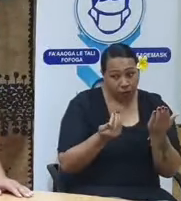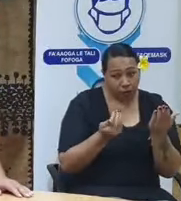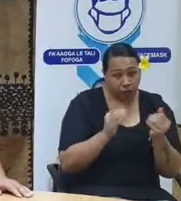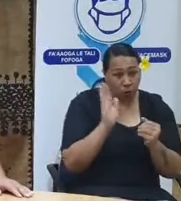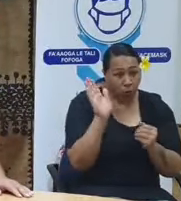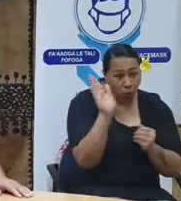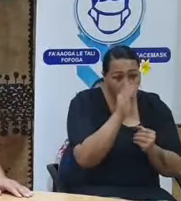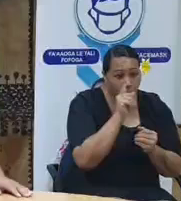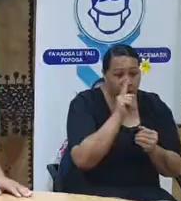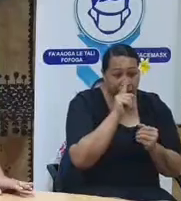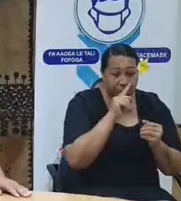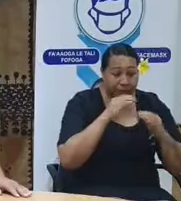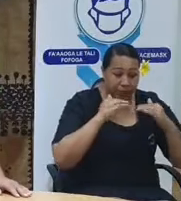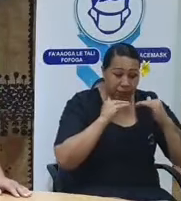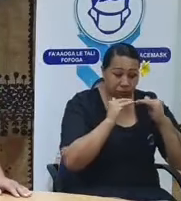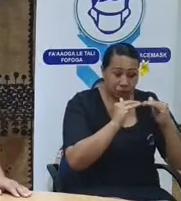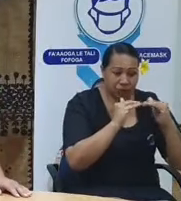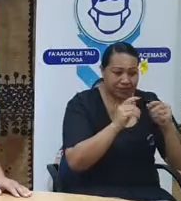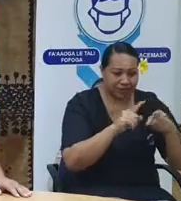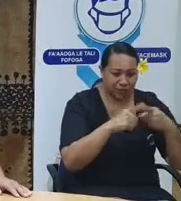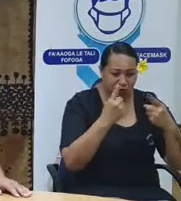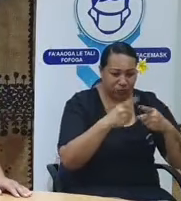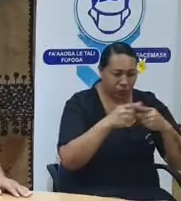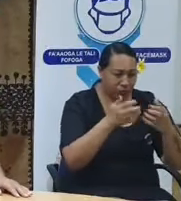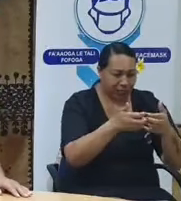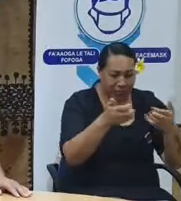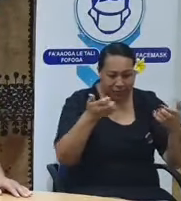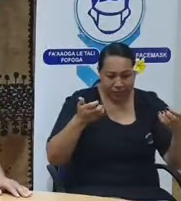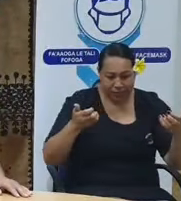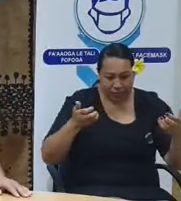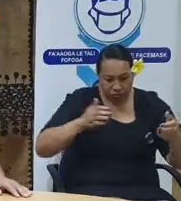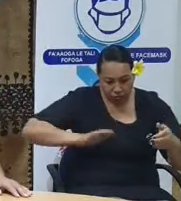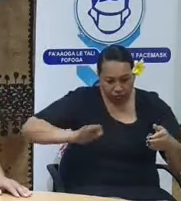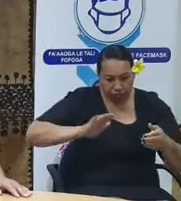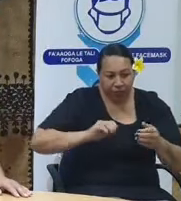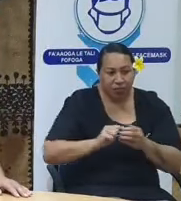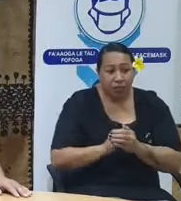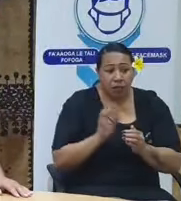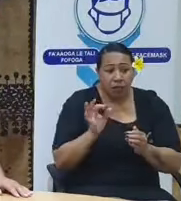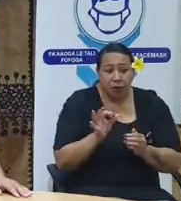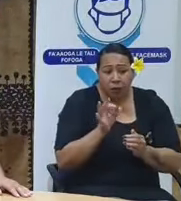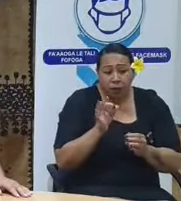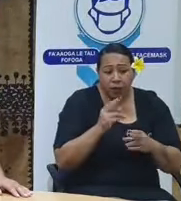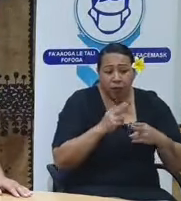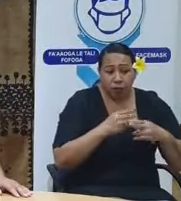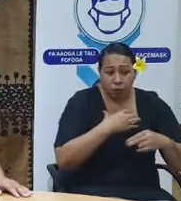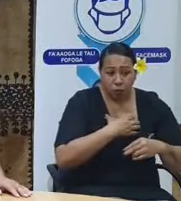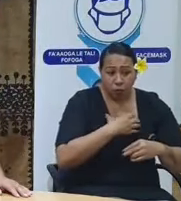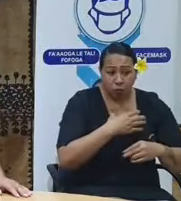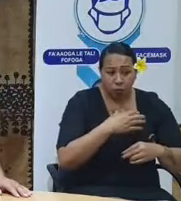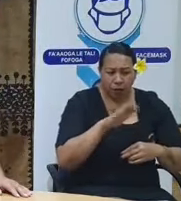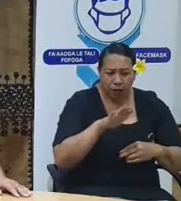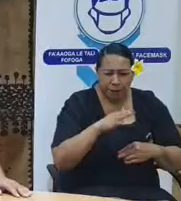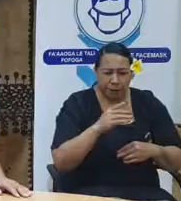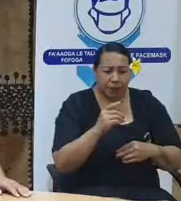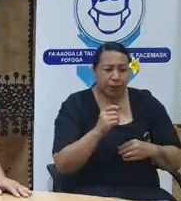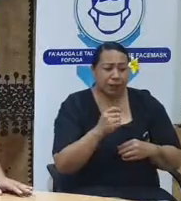na se se ia o ia. Ia le to fa to ni si pa se se sa no e. Mo se o no su ro ni